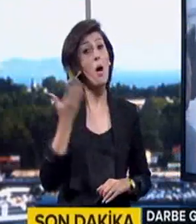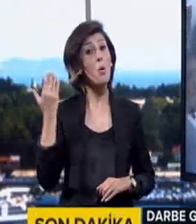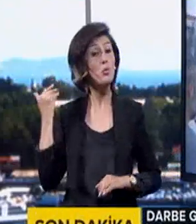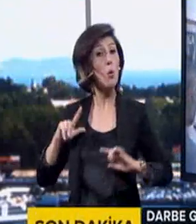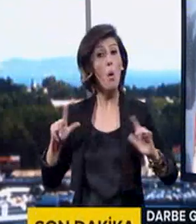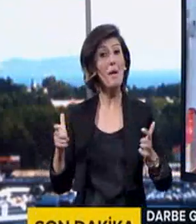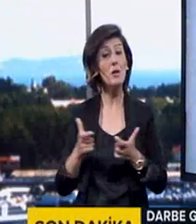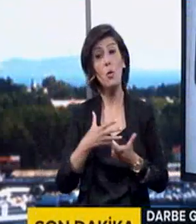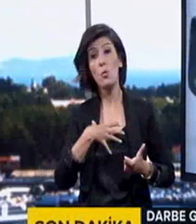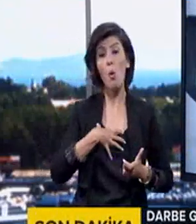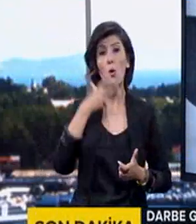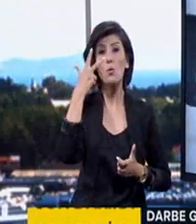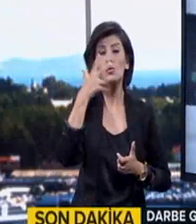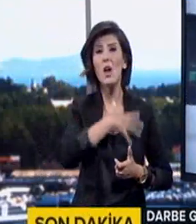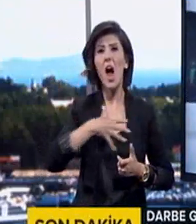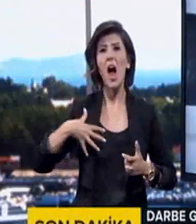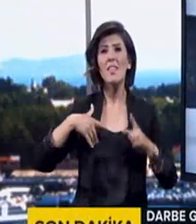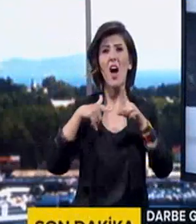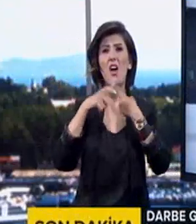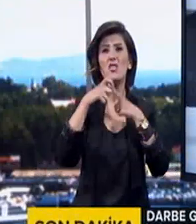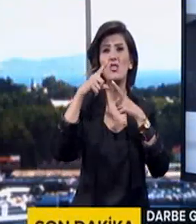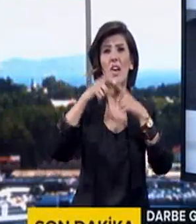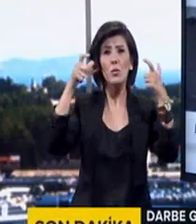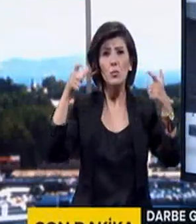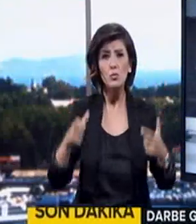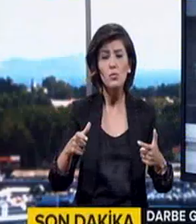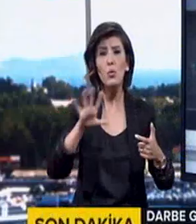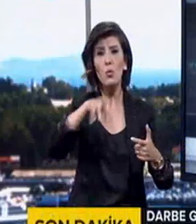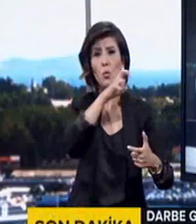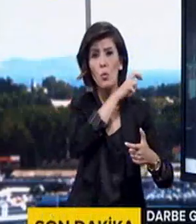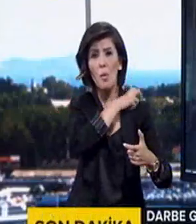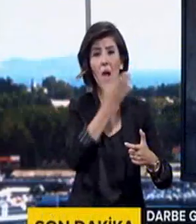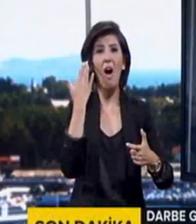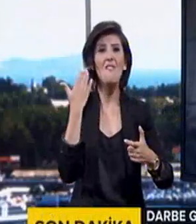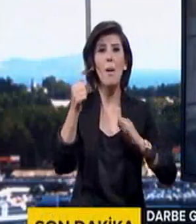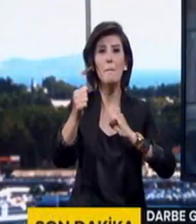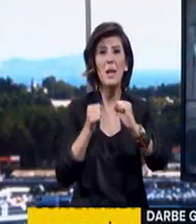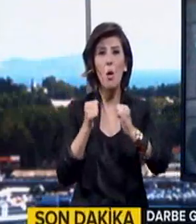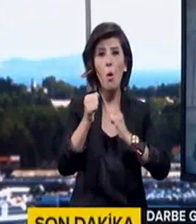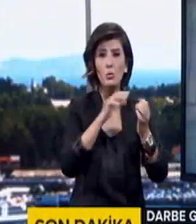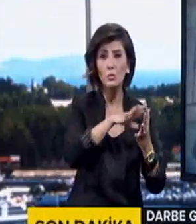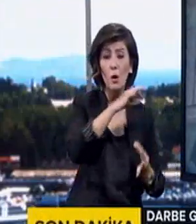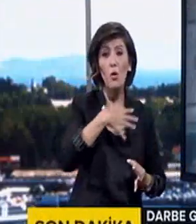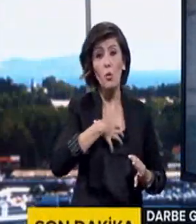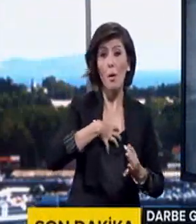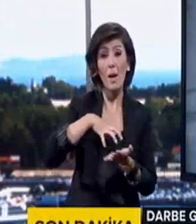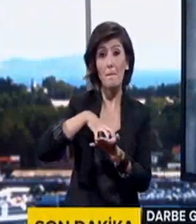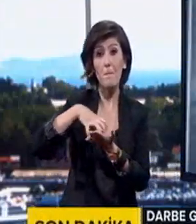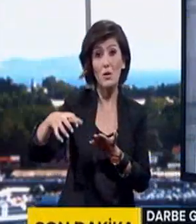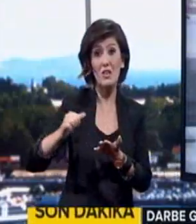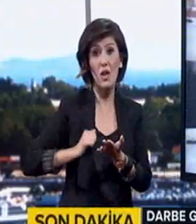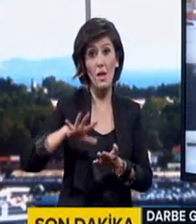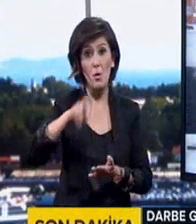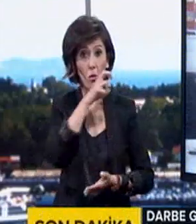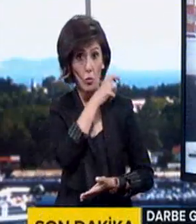önceki operasyonlarda Konya 3. Anajet Üst ve Garnizon Komutanı Hava Pilot Tümgeneral Haluk Şahar, Konya Bölge Jandarma